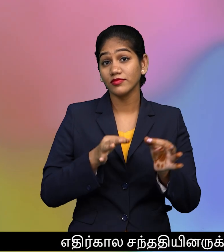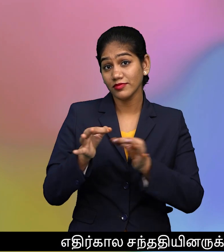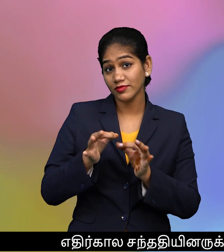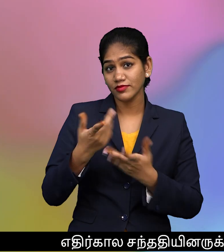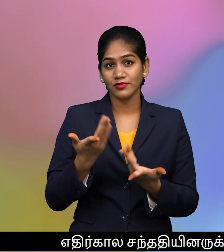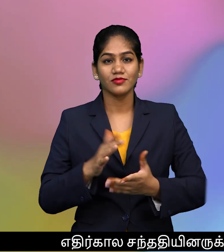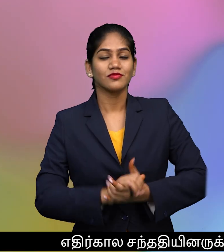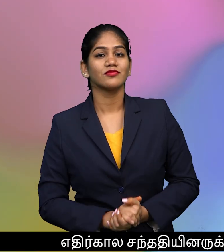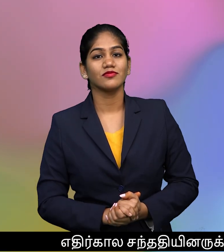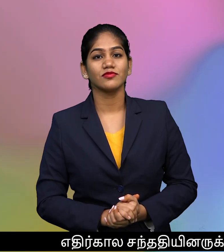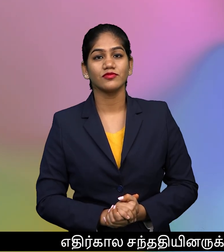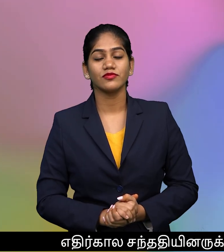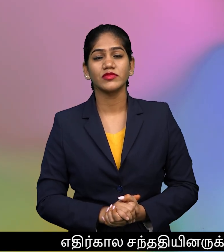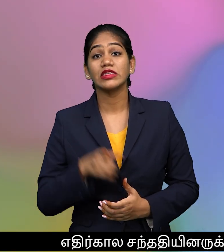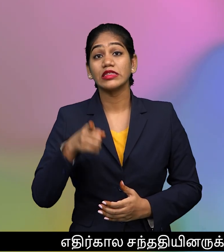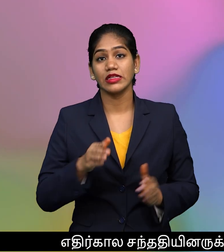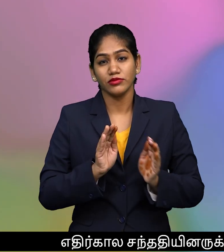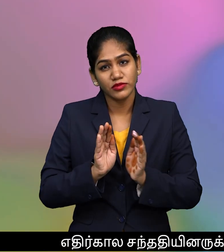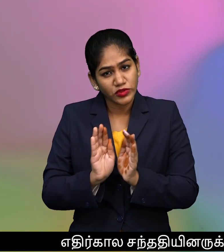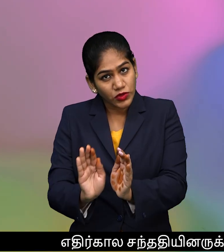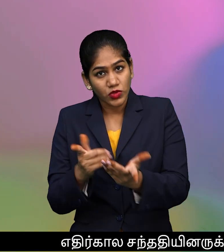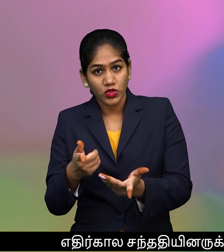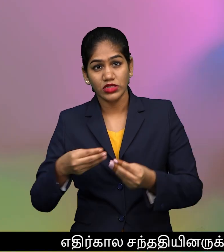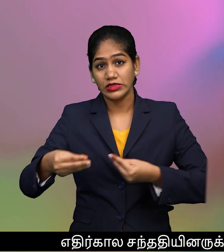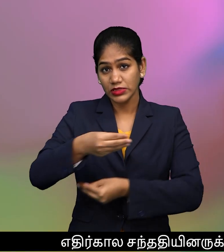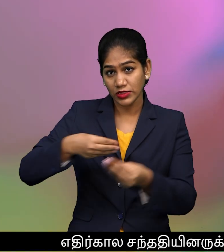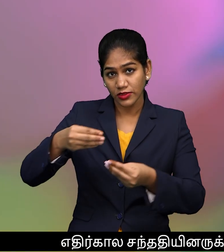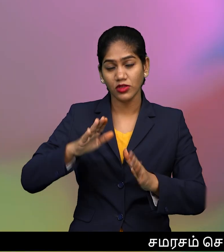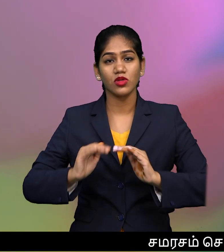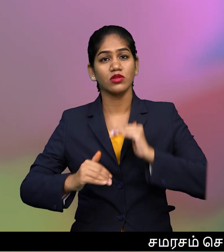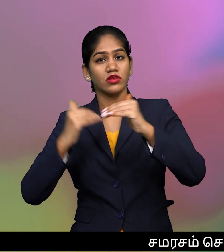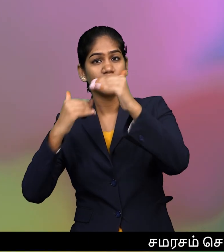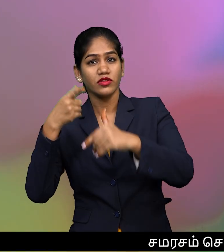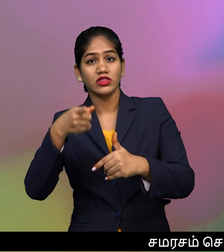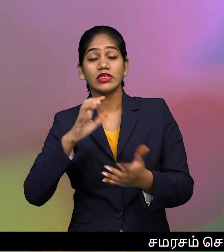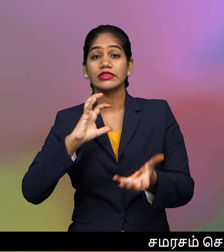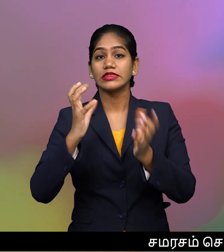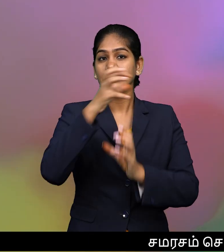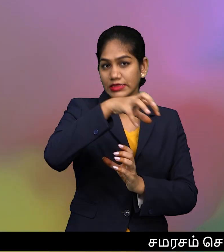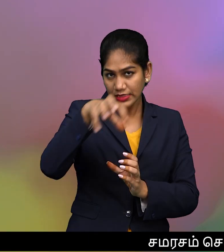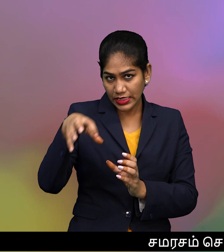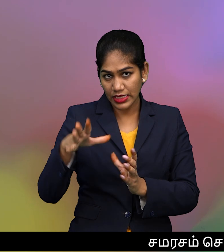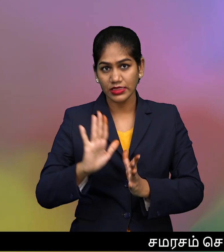எதிர்கால சந்ததியினருக்கான சுற்றுச்சூழலின் தரத்தை சமரசம் செய்யாத ஒரு நாட்டின்